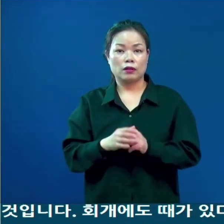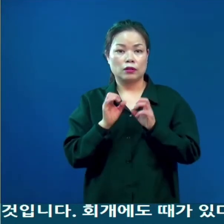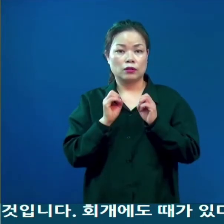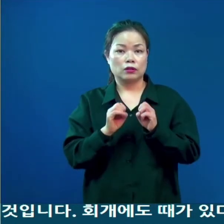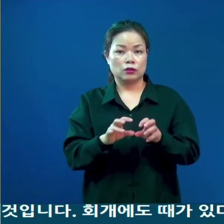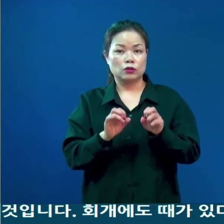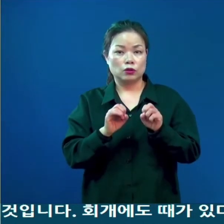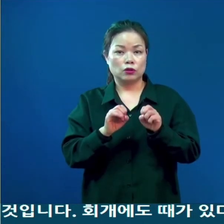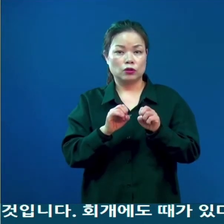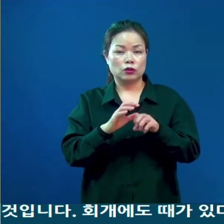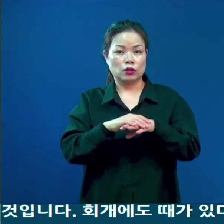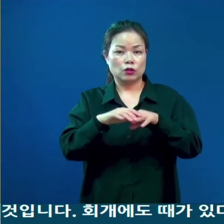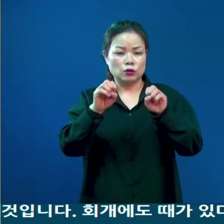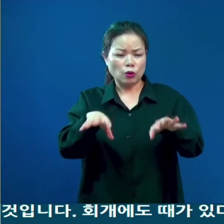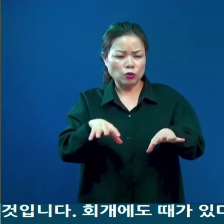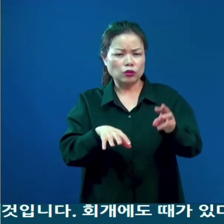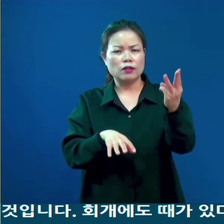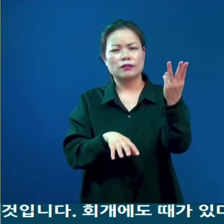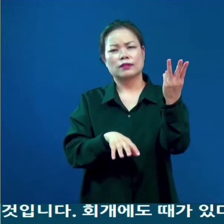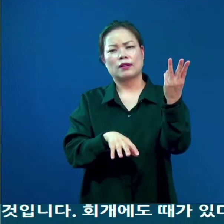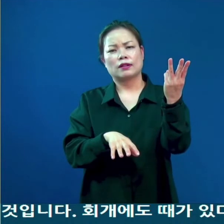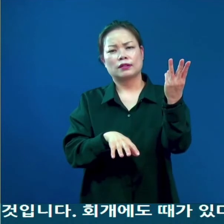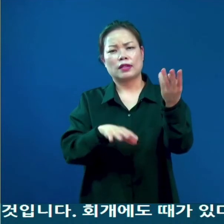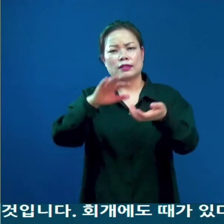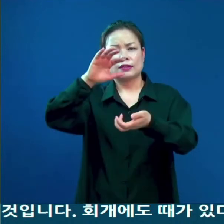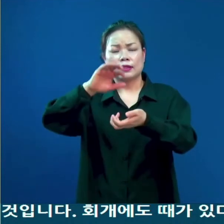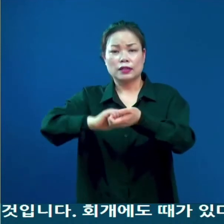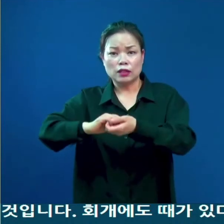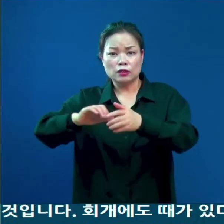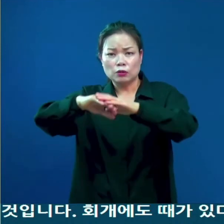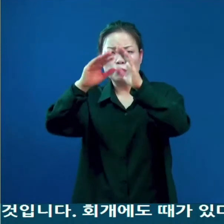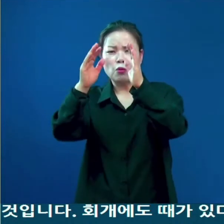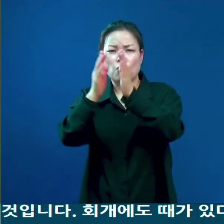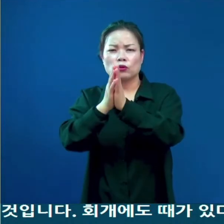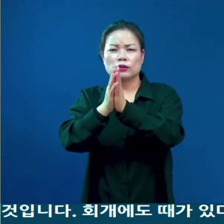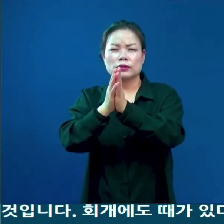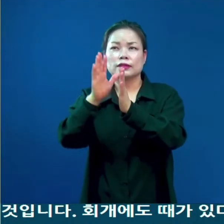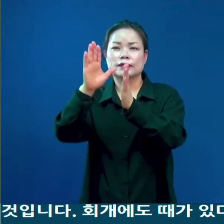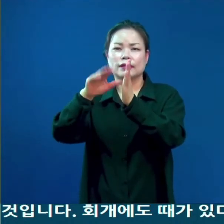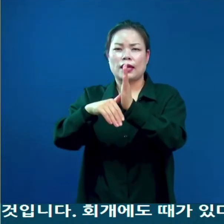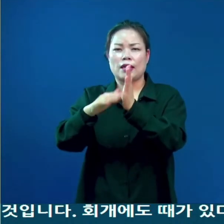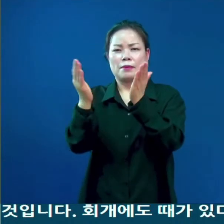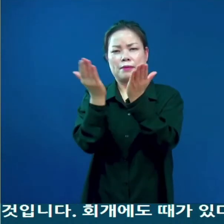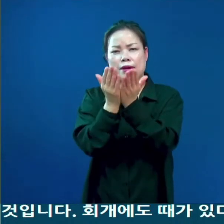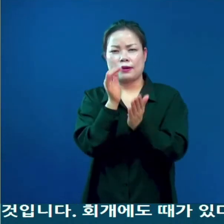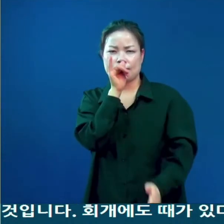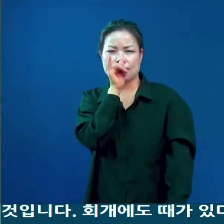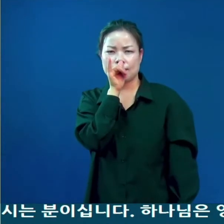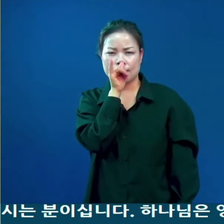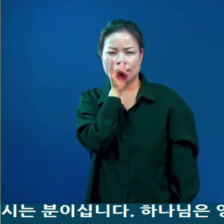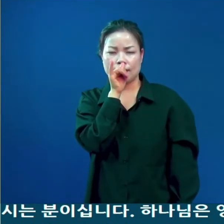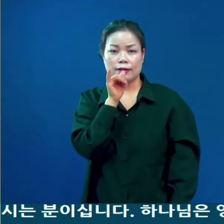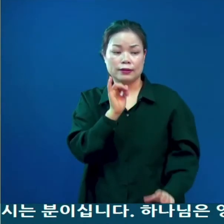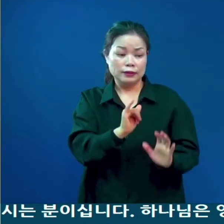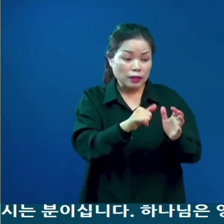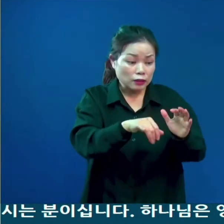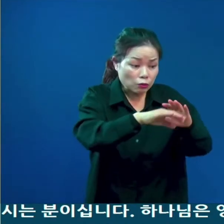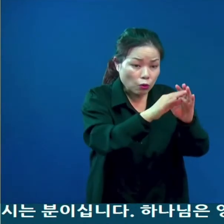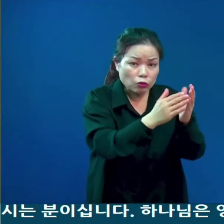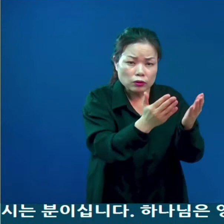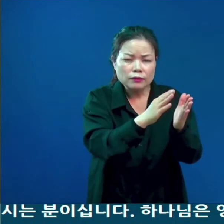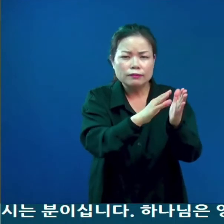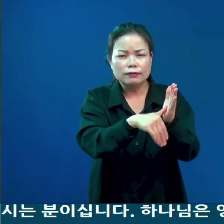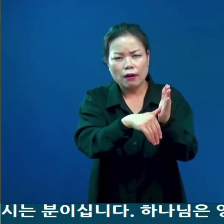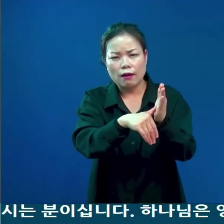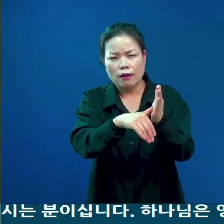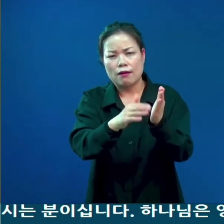3장 1절 말씀에 범사에 기한이 있고 천하 만사가 다 때가 있다고 했습니다. 세상 모든 일에 다 때가